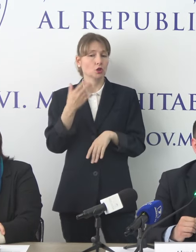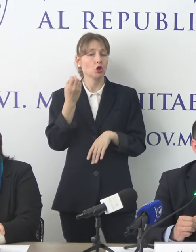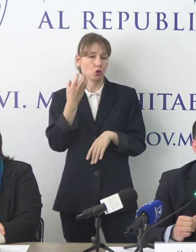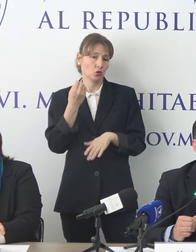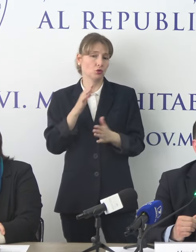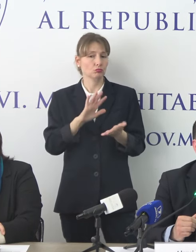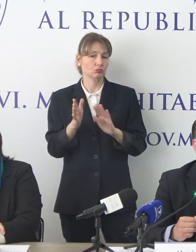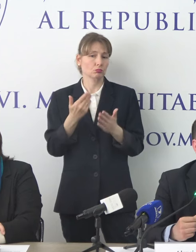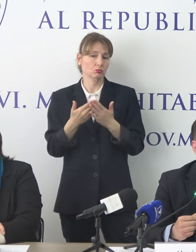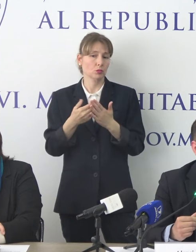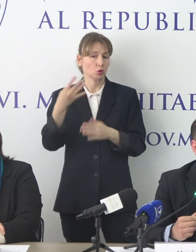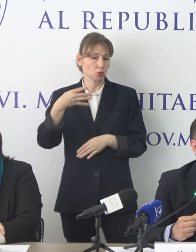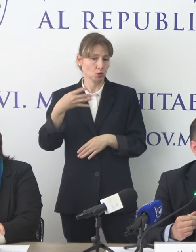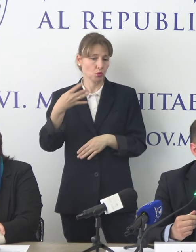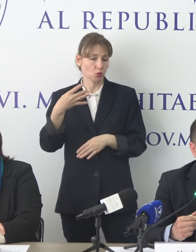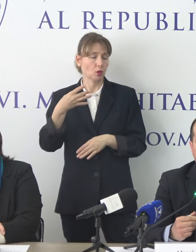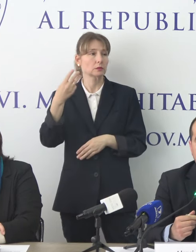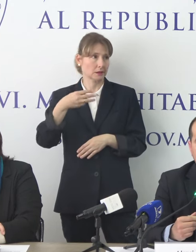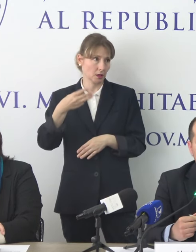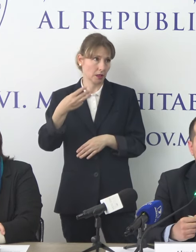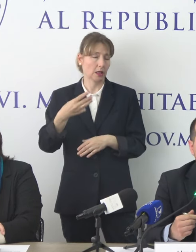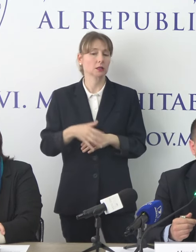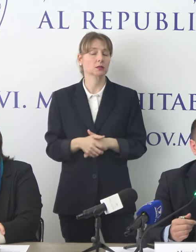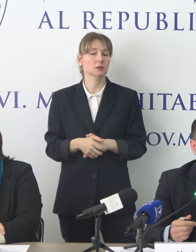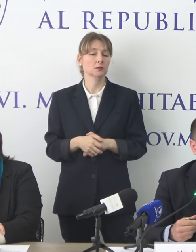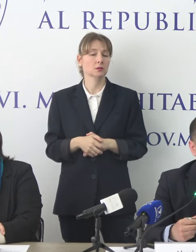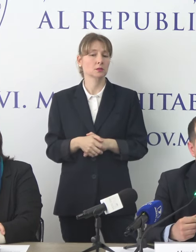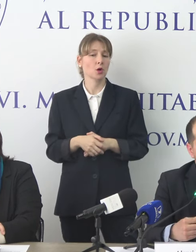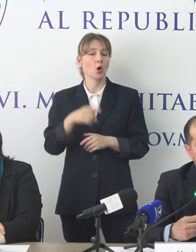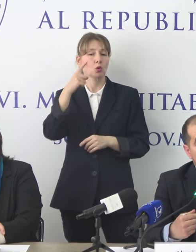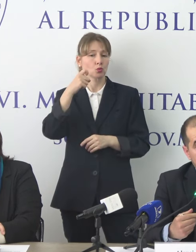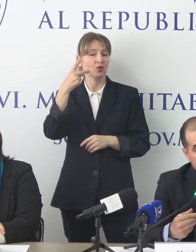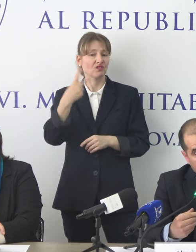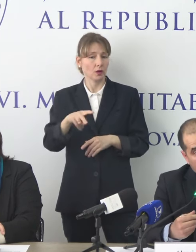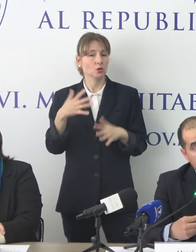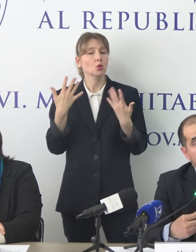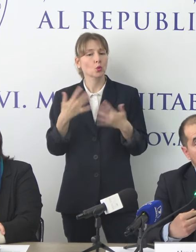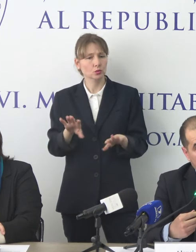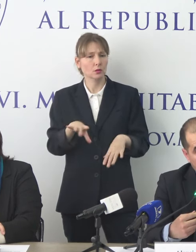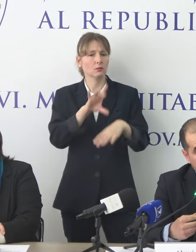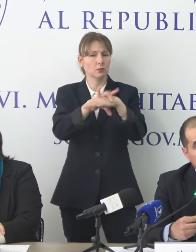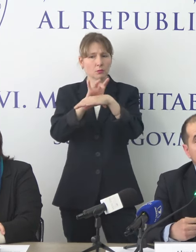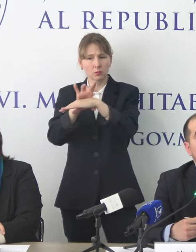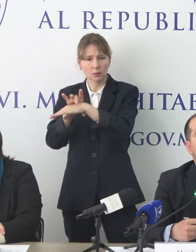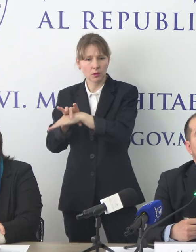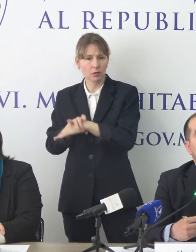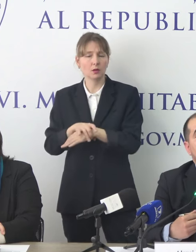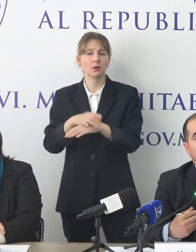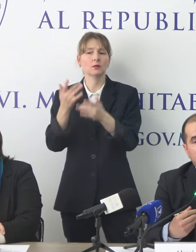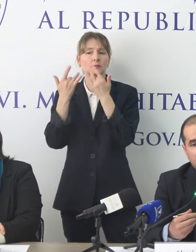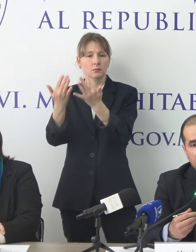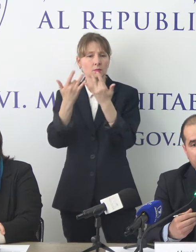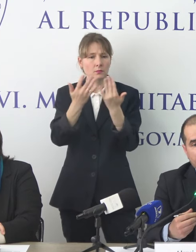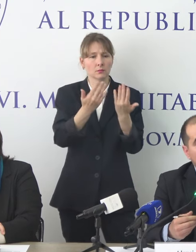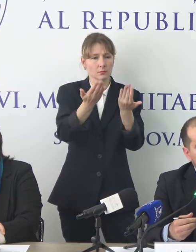cred că 40, deci 130, da, deci 120 deja au fost identificați, am semnat contracte,